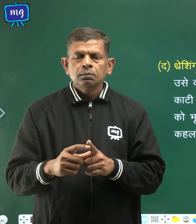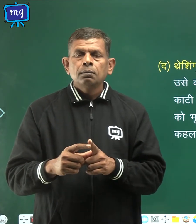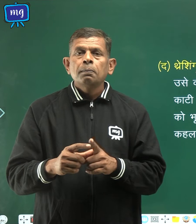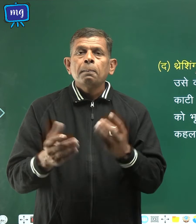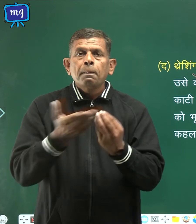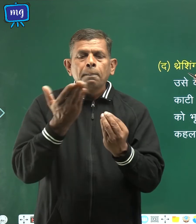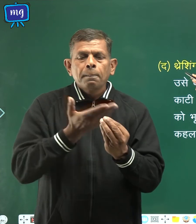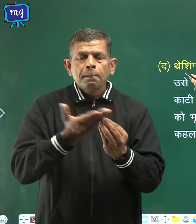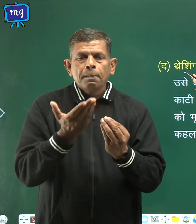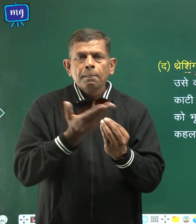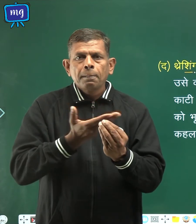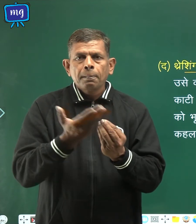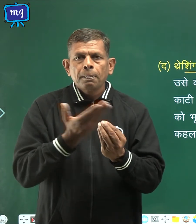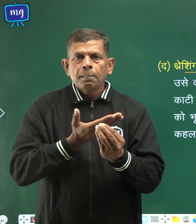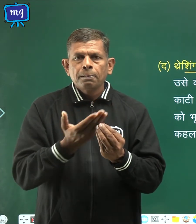थ्रेशिंग।